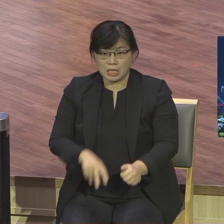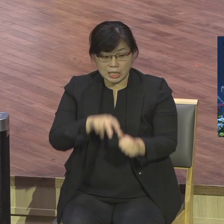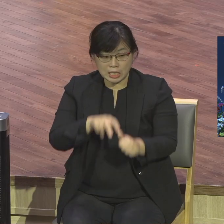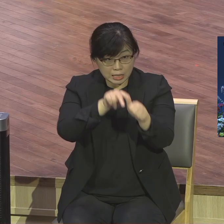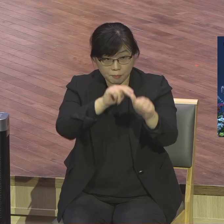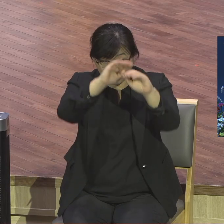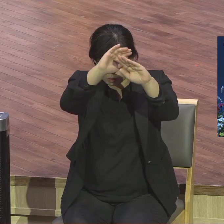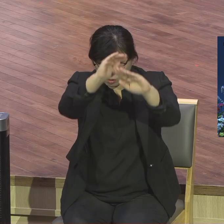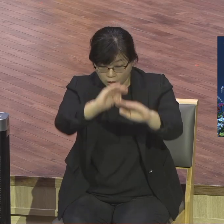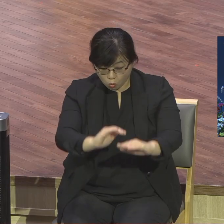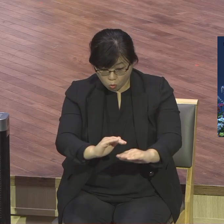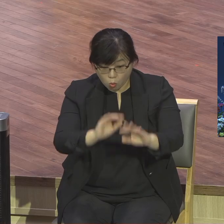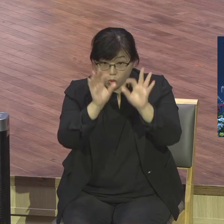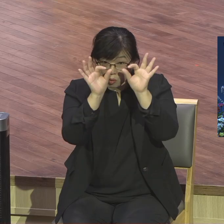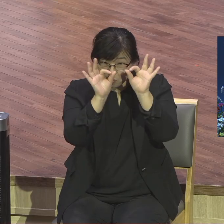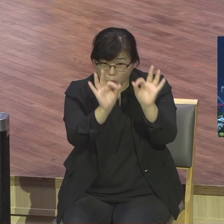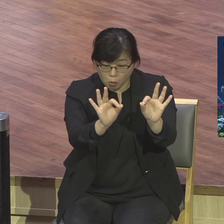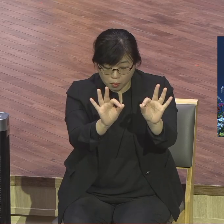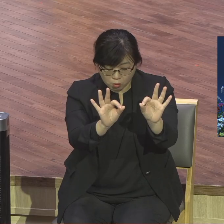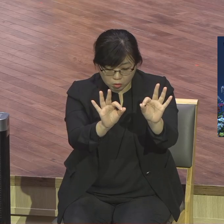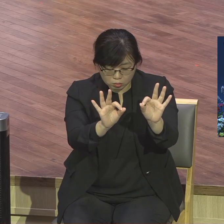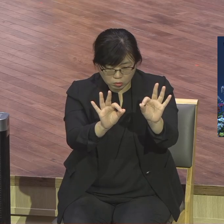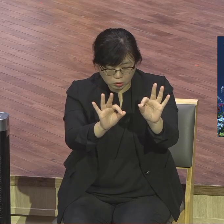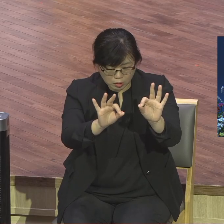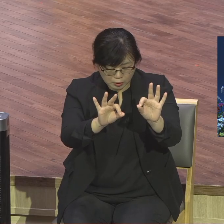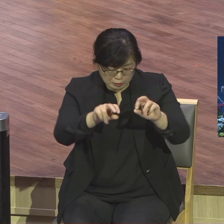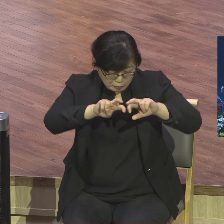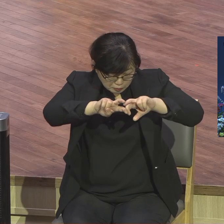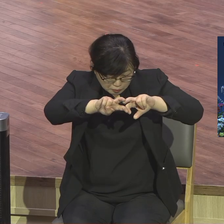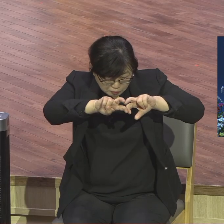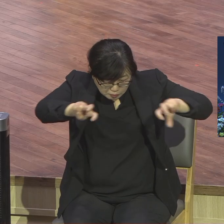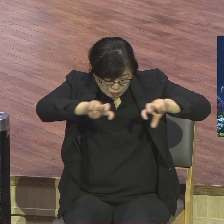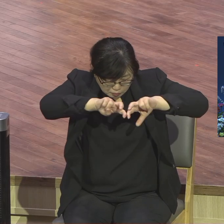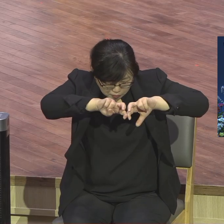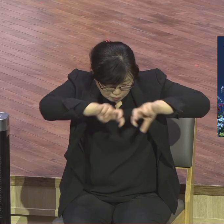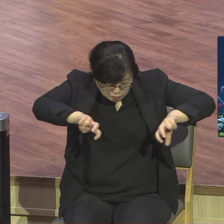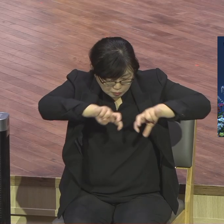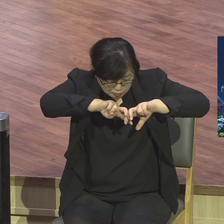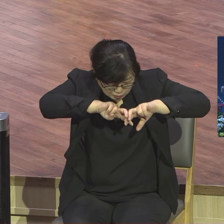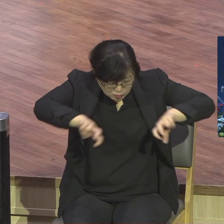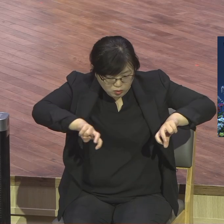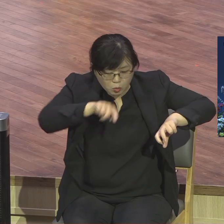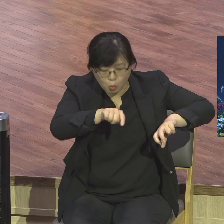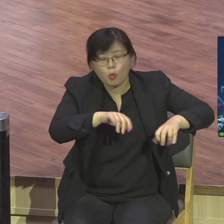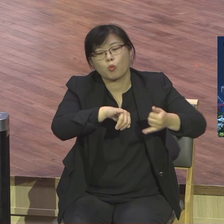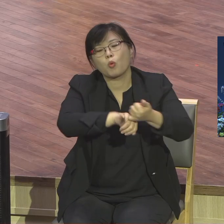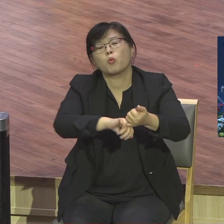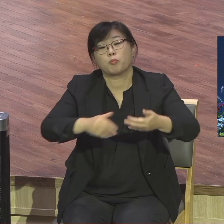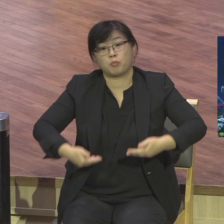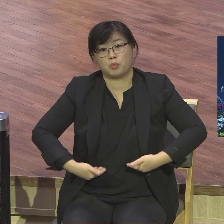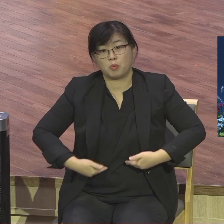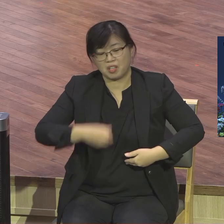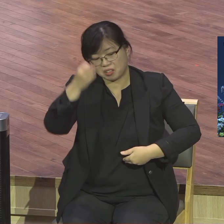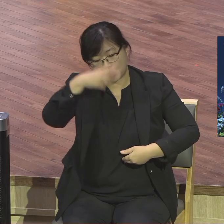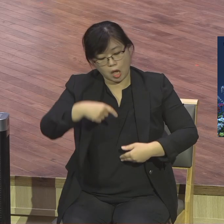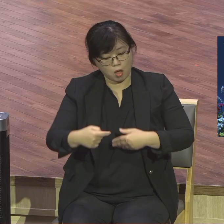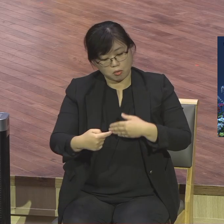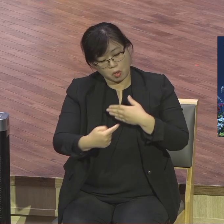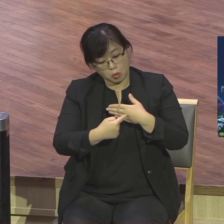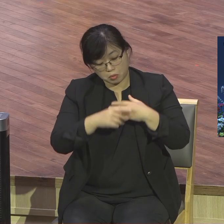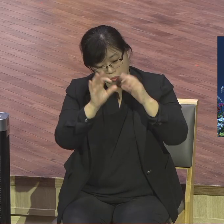말씀은 깊이 접근해 보지 않았기 때문에 이런 판단을 합니다. 오늘